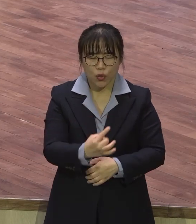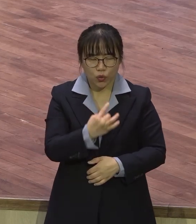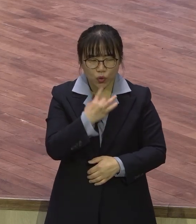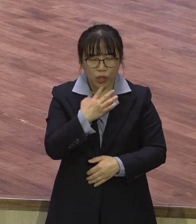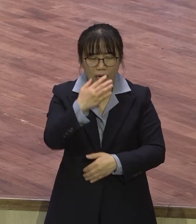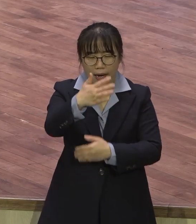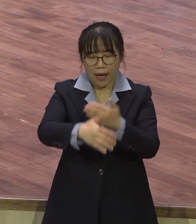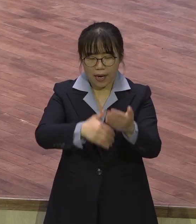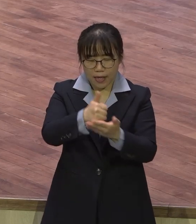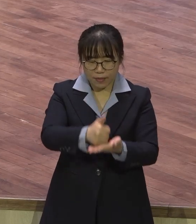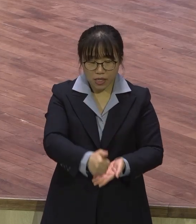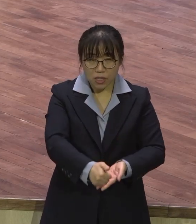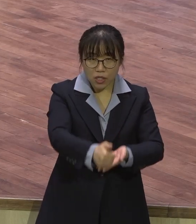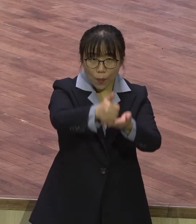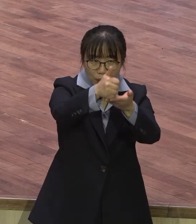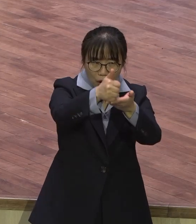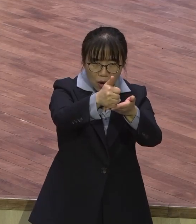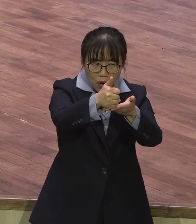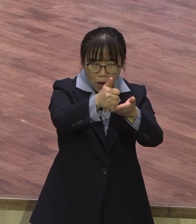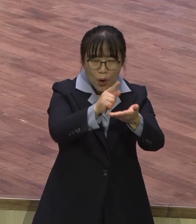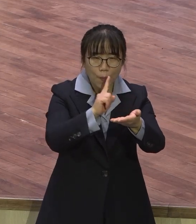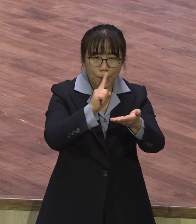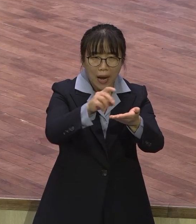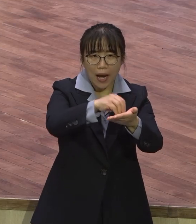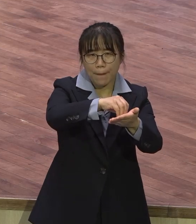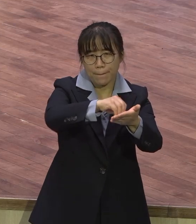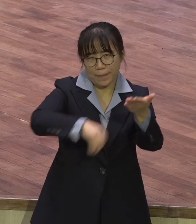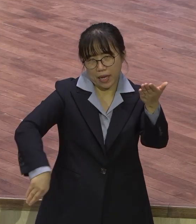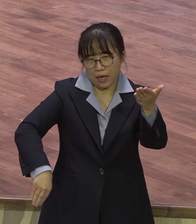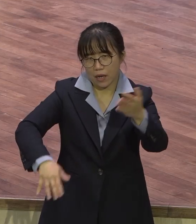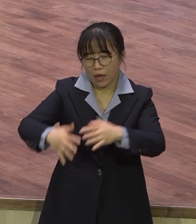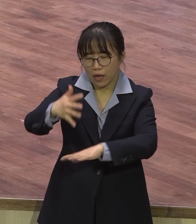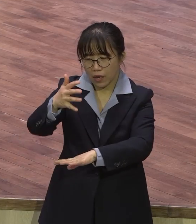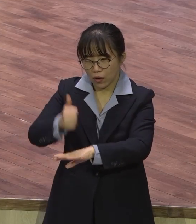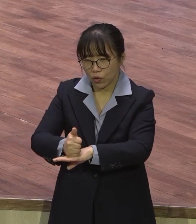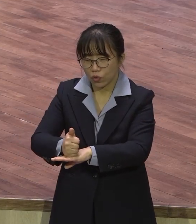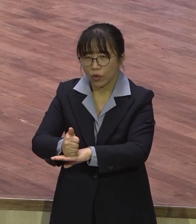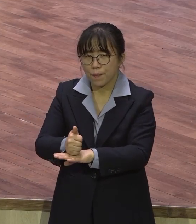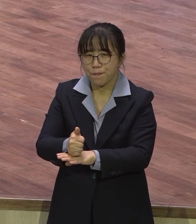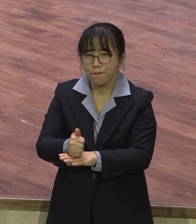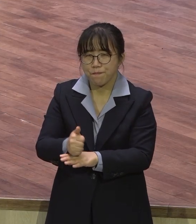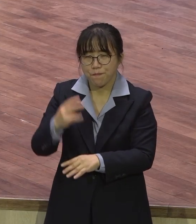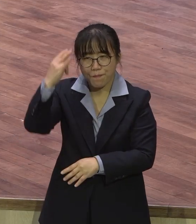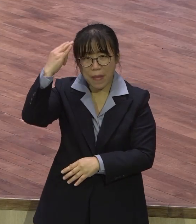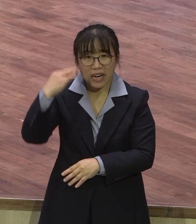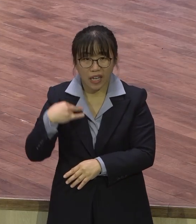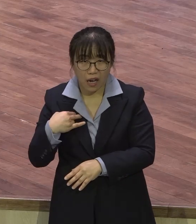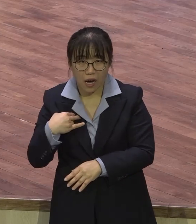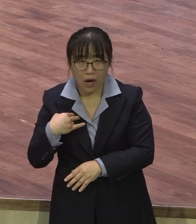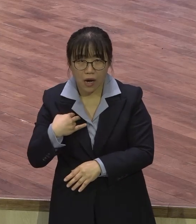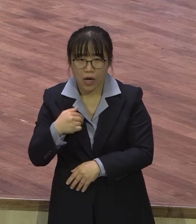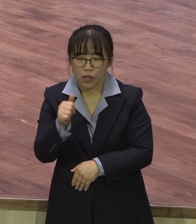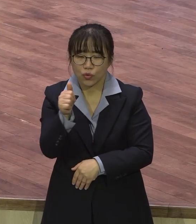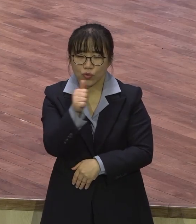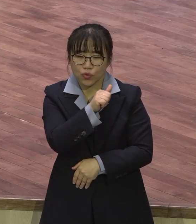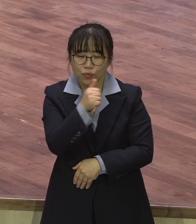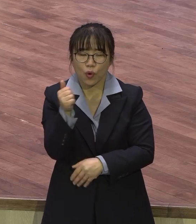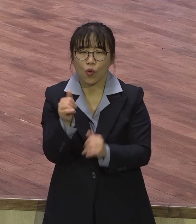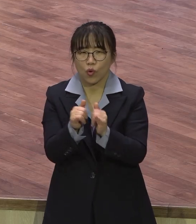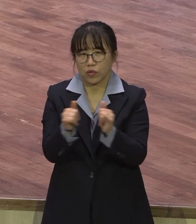하나님을 섬기는 대신 인간 마리아를 중보자로 그렇게 받들고 있어요